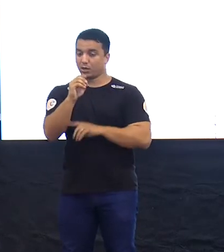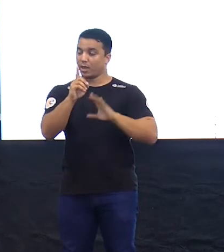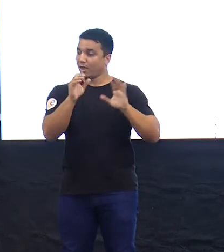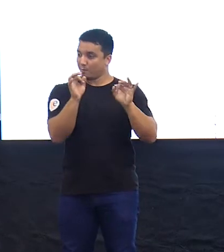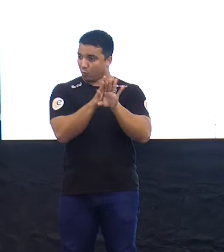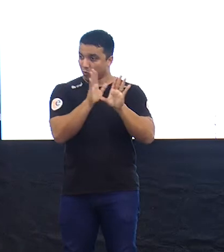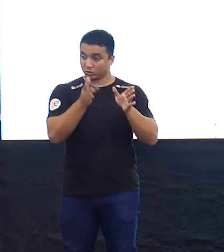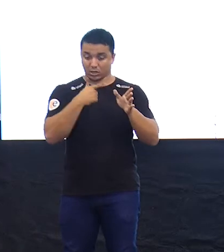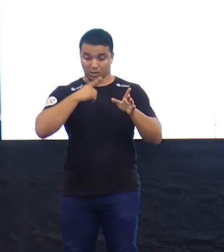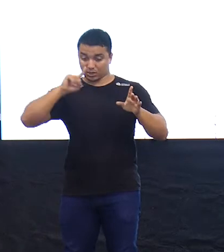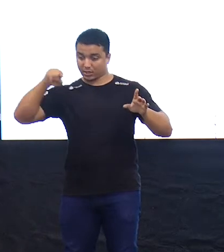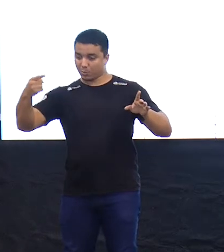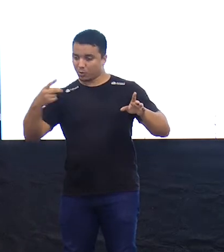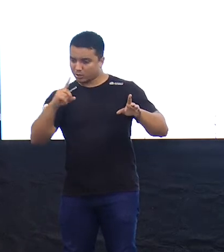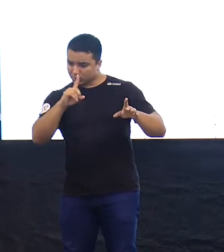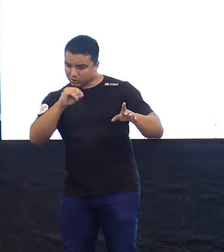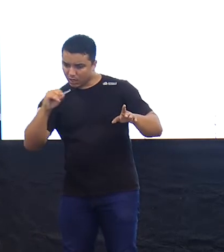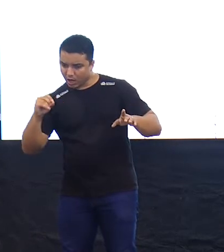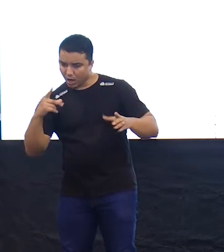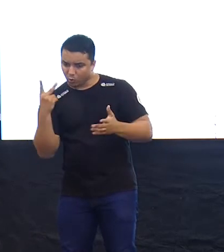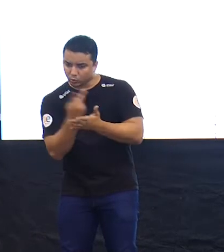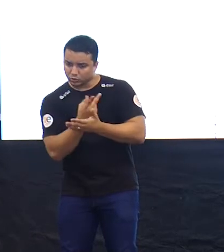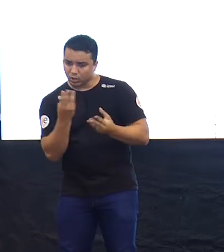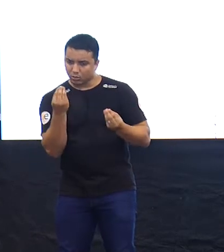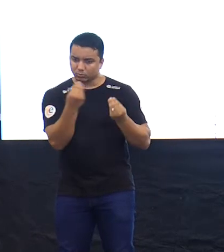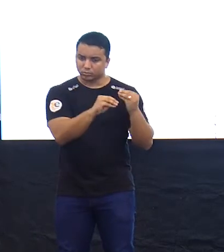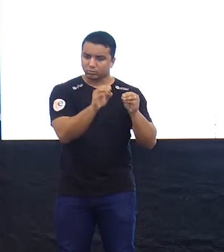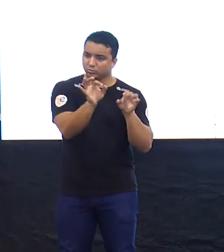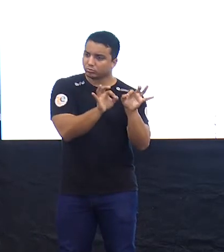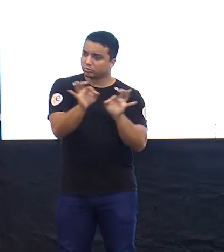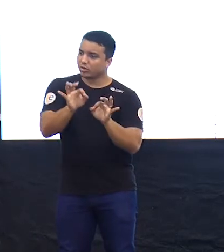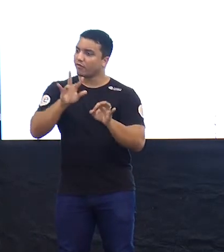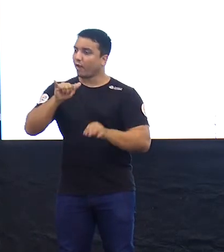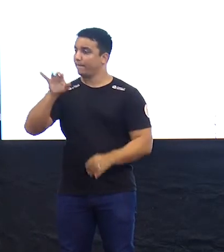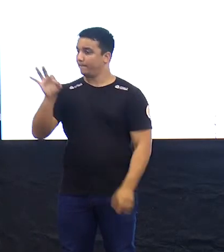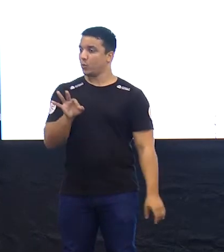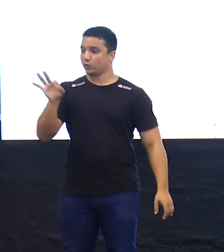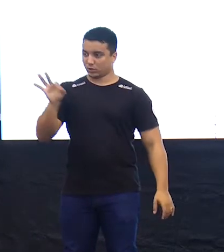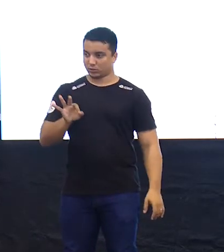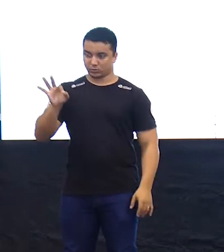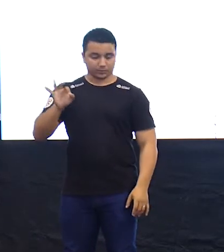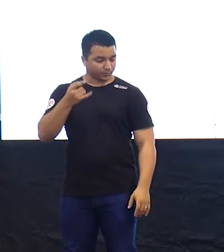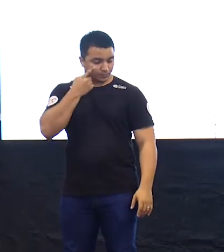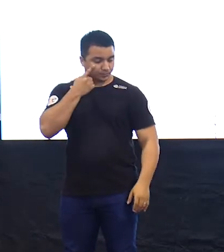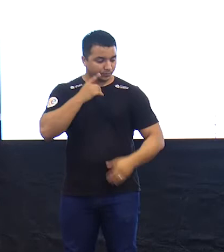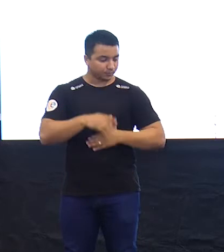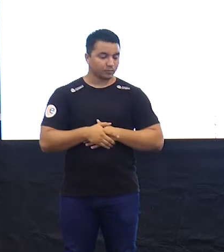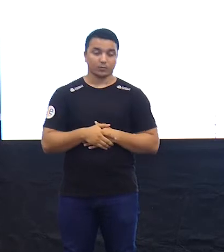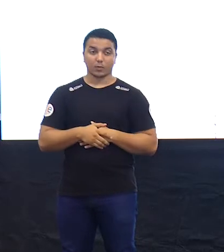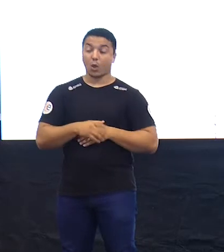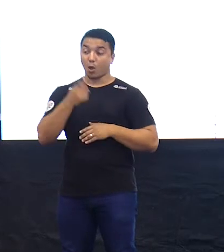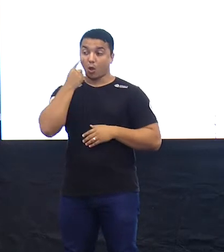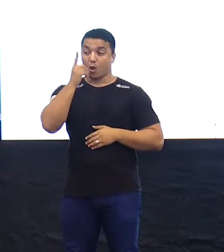tudo que acontecer com esse 100, ele vai ser percentual. Presta